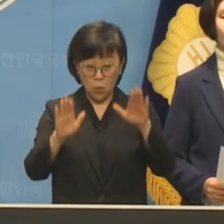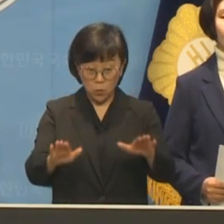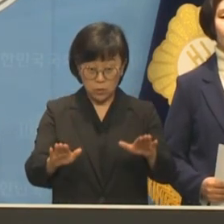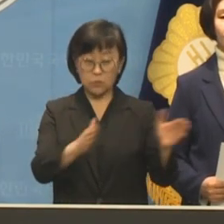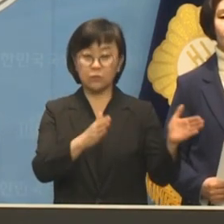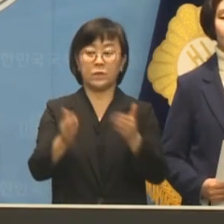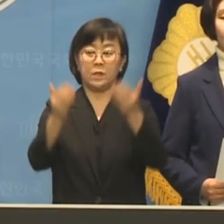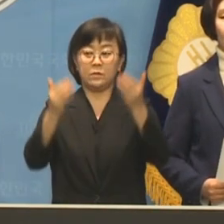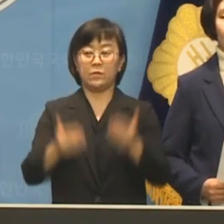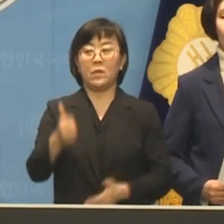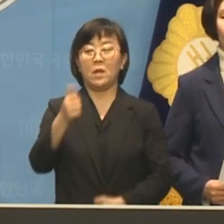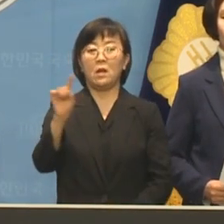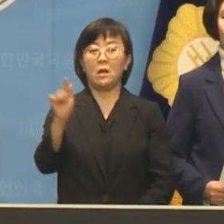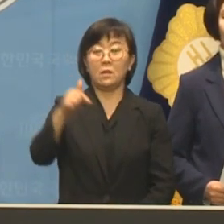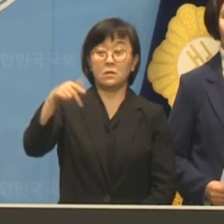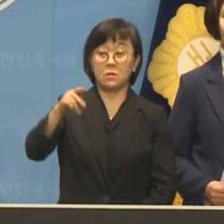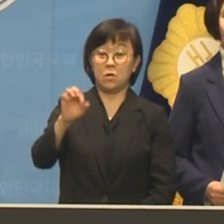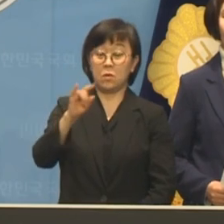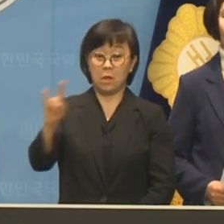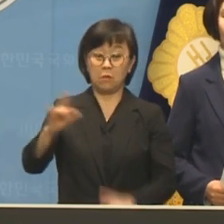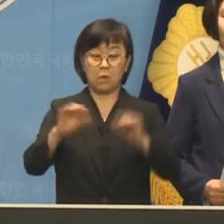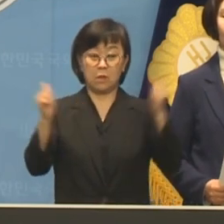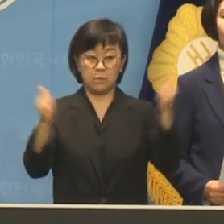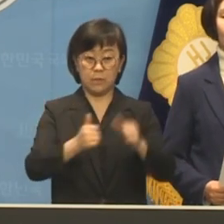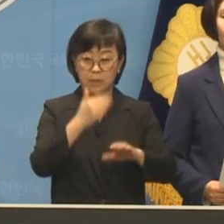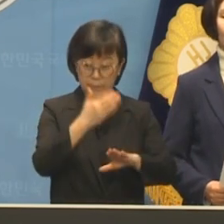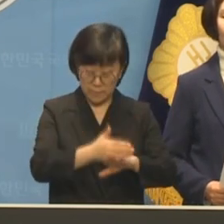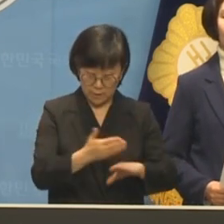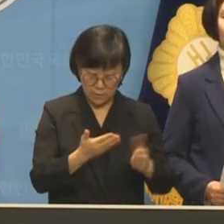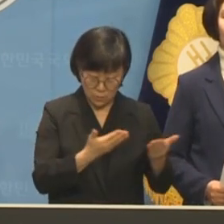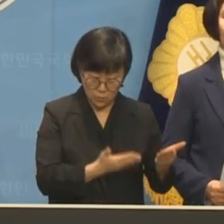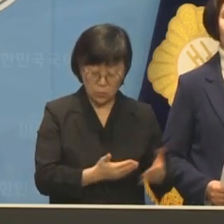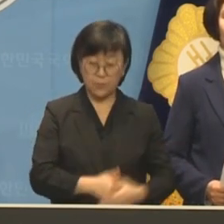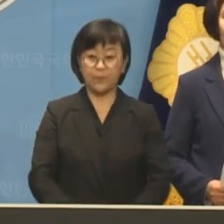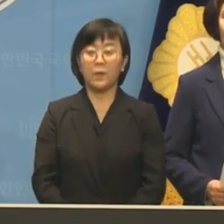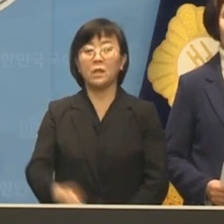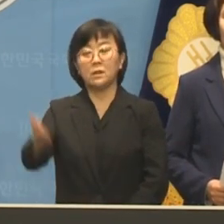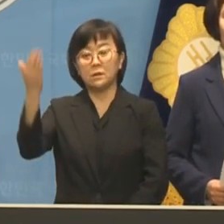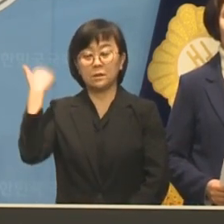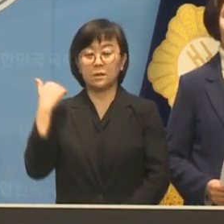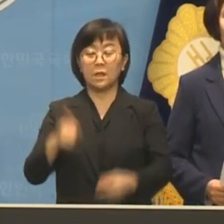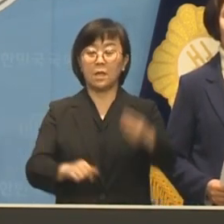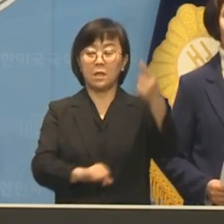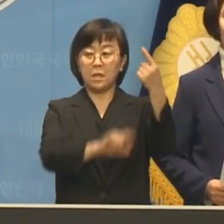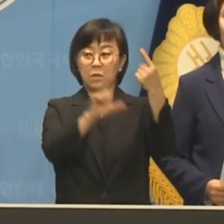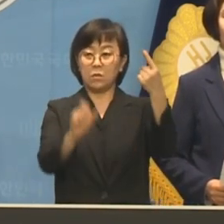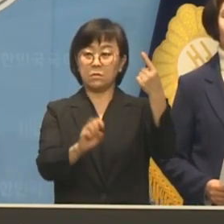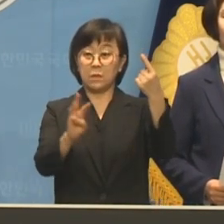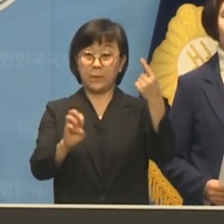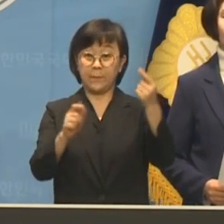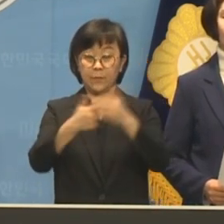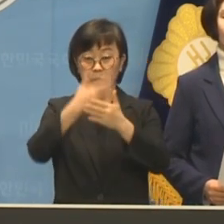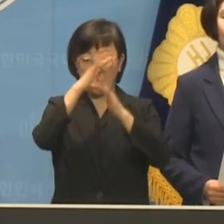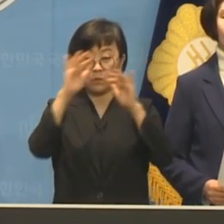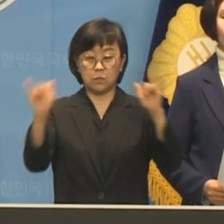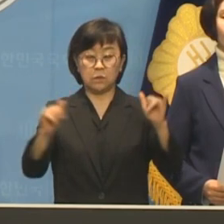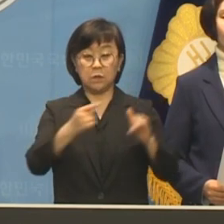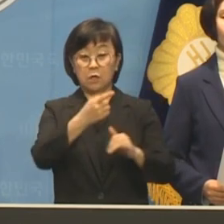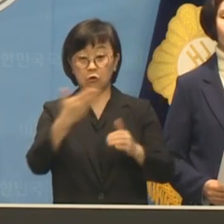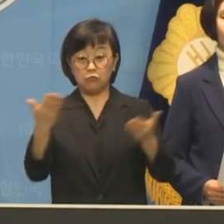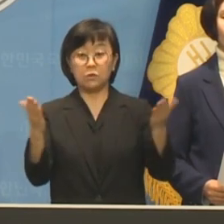주신 한정혜 의원님 감사드립니다. 지난 1월 31일 젊은 소방관 두